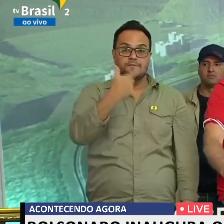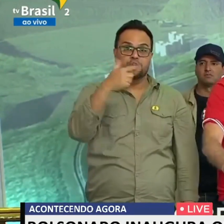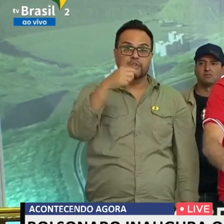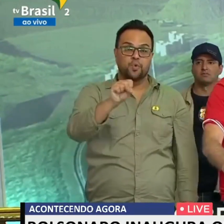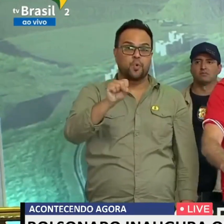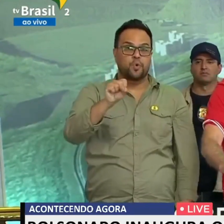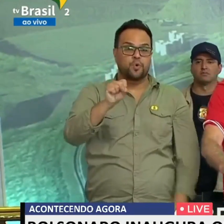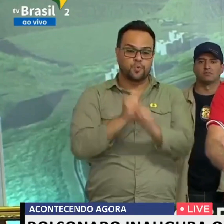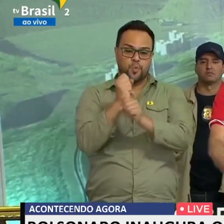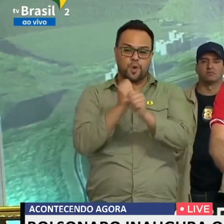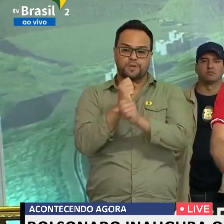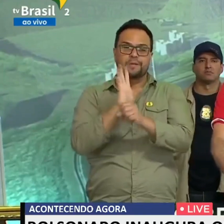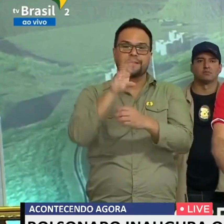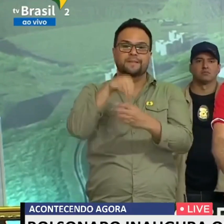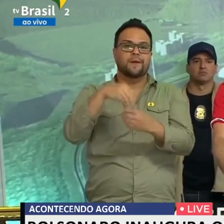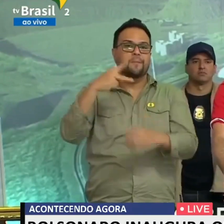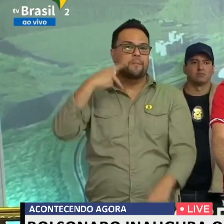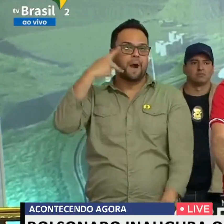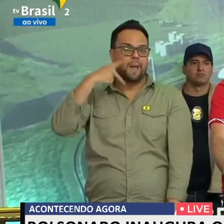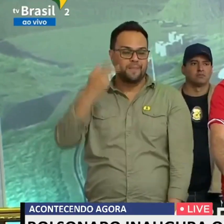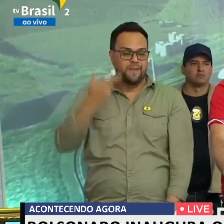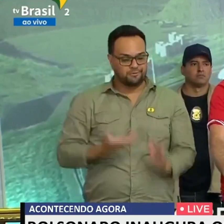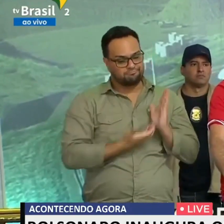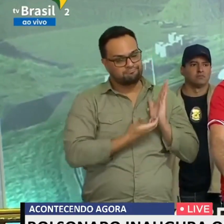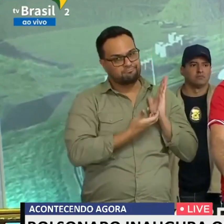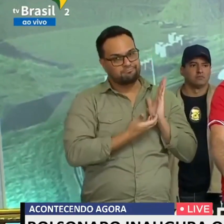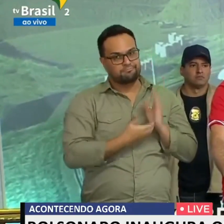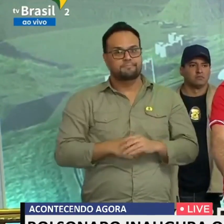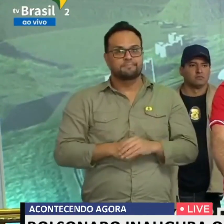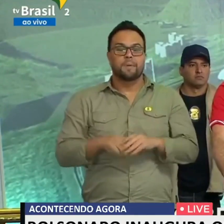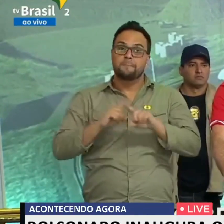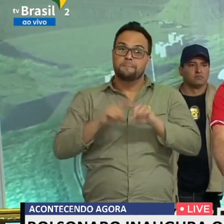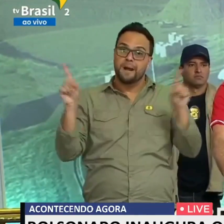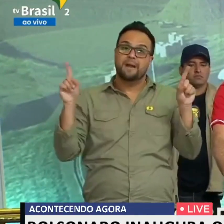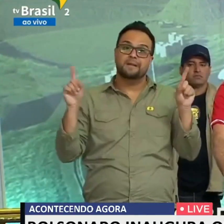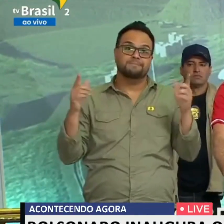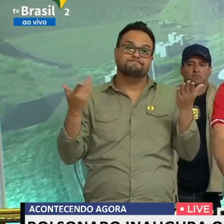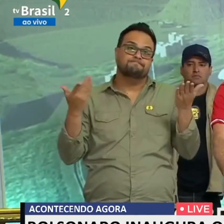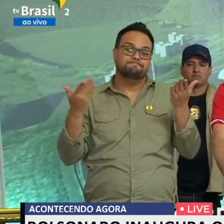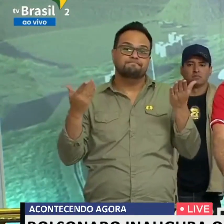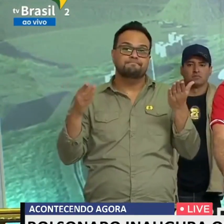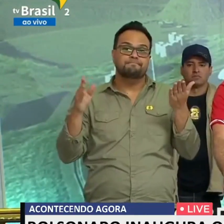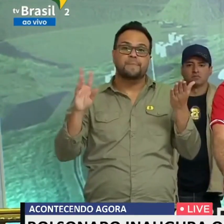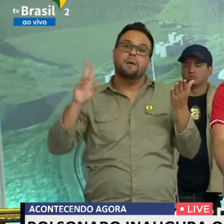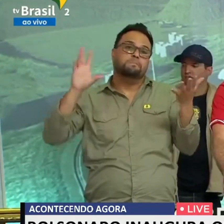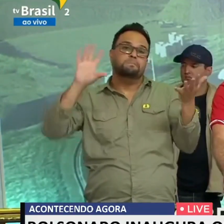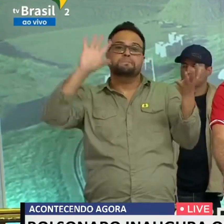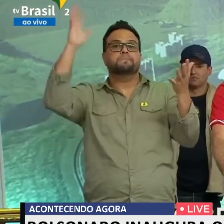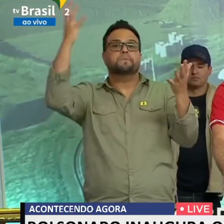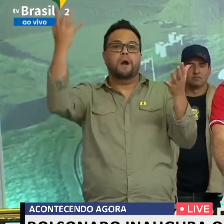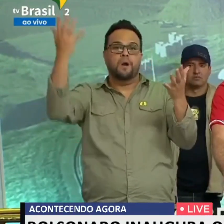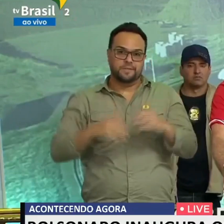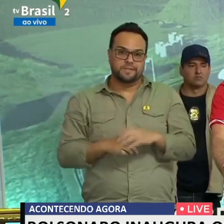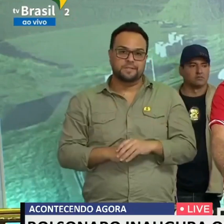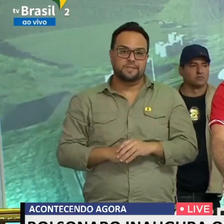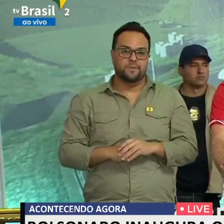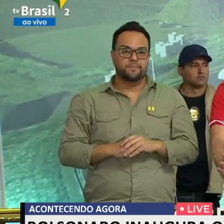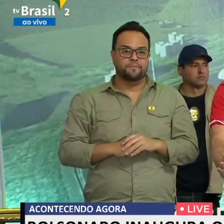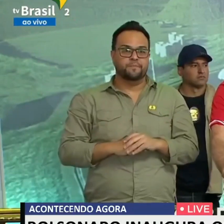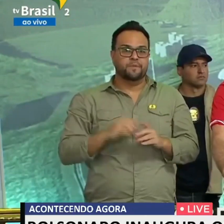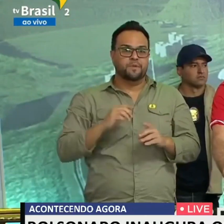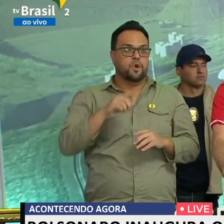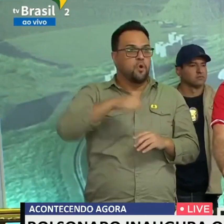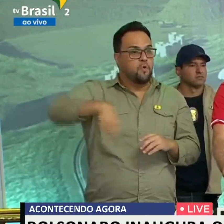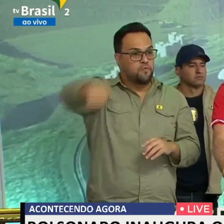anos dentro do Parlamento. Quis o destino que nós, que vocês